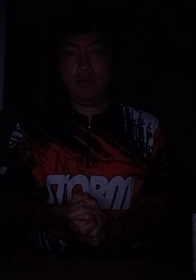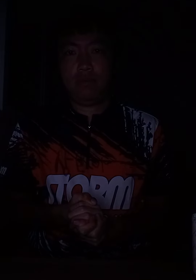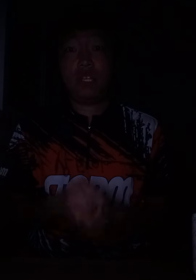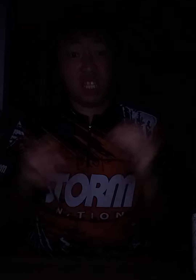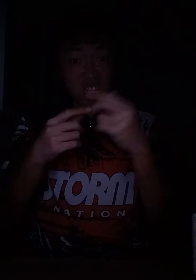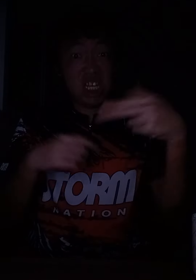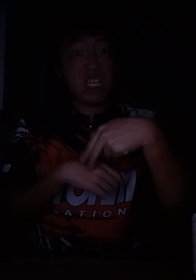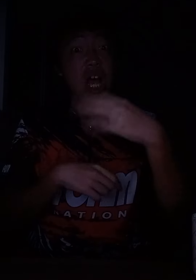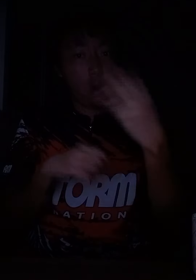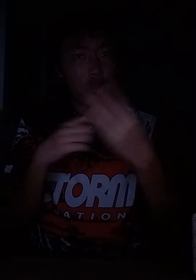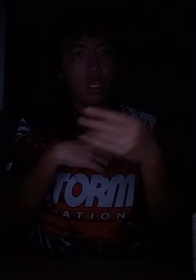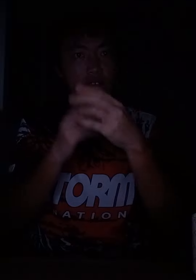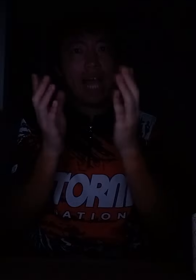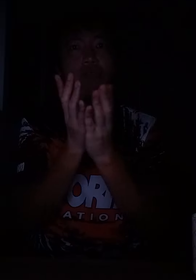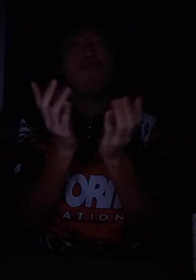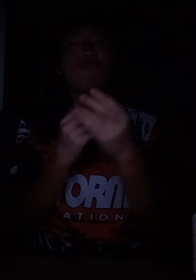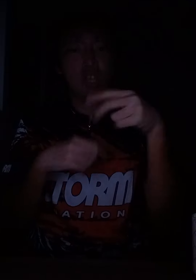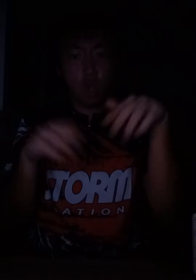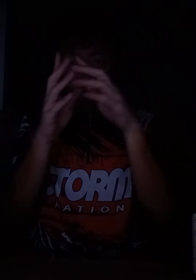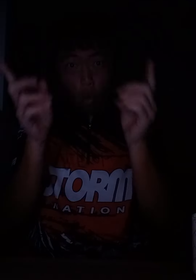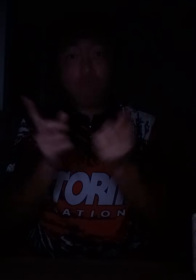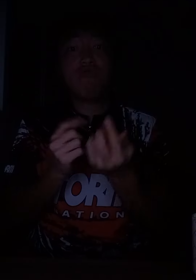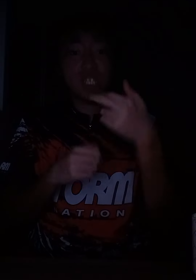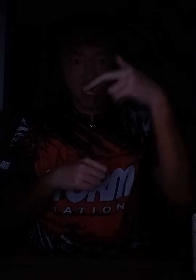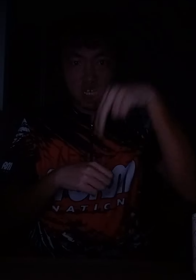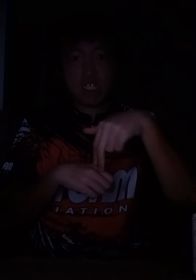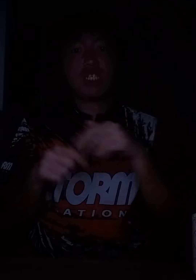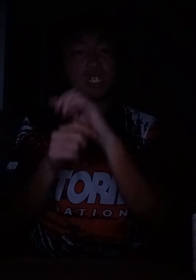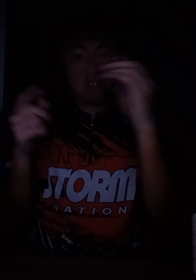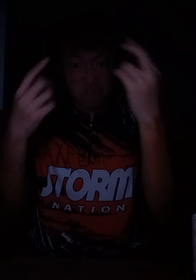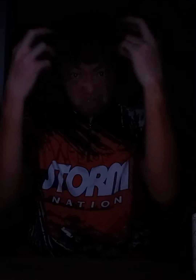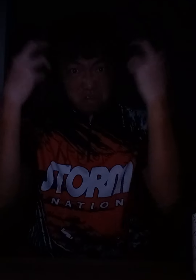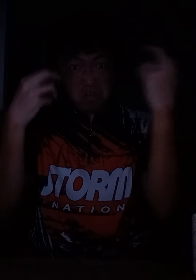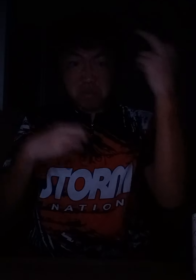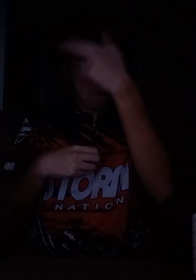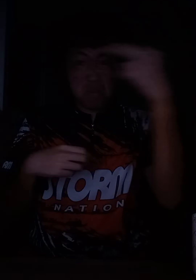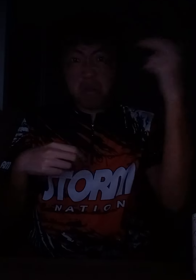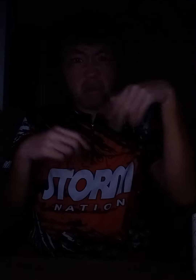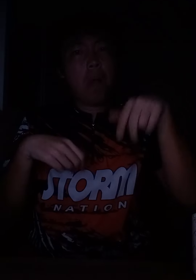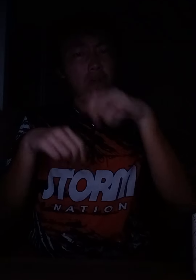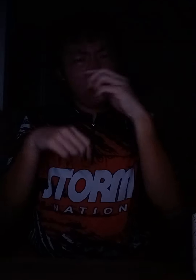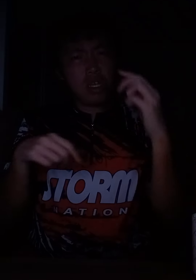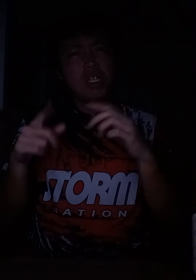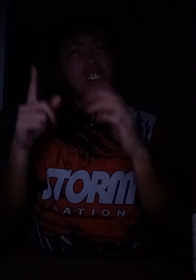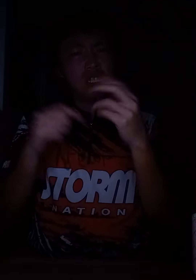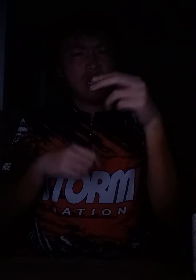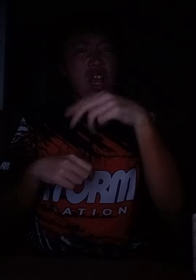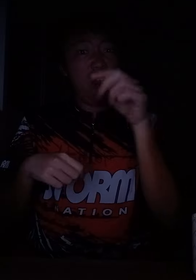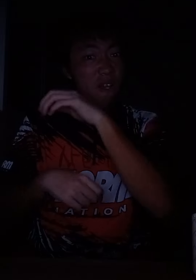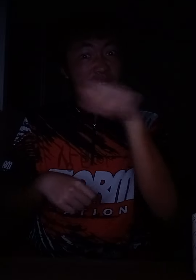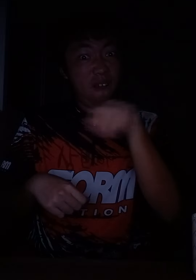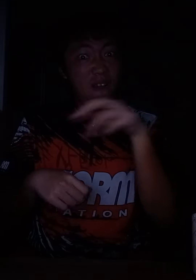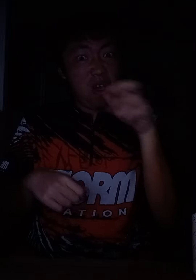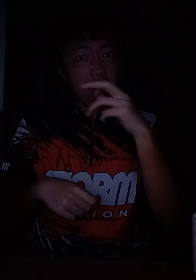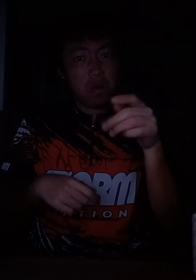지하철 4호선 상록수역의 영무실. 하얗게 머리가 센 70대 남성이 다짜고짜 사회복무요원의